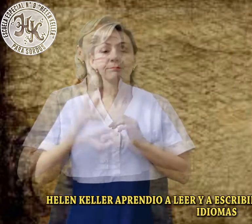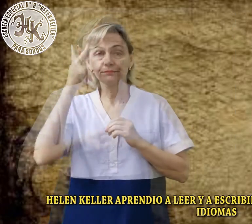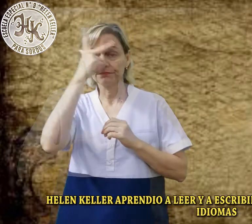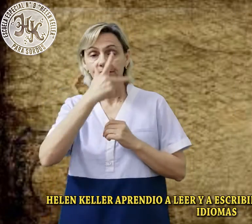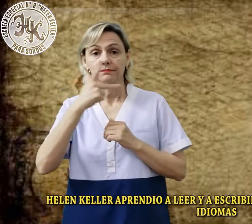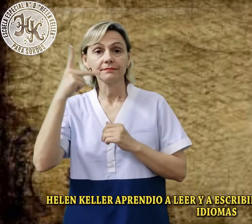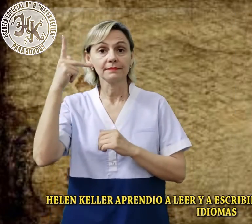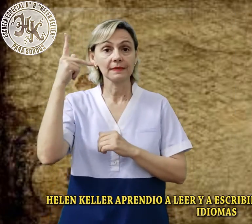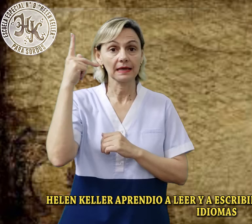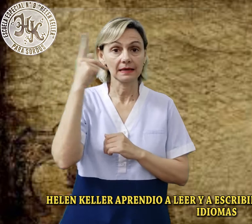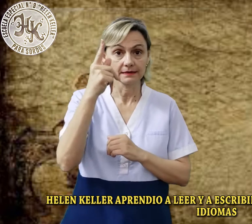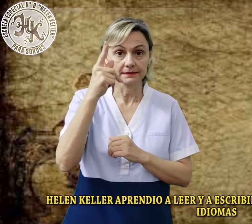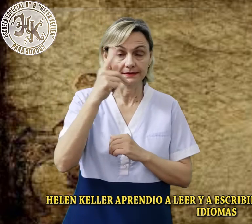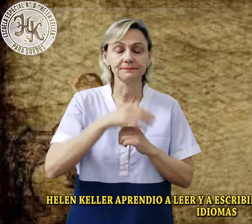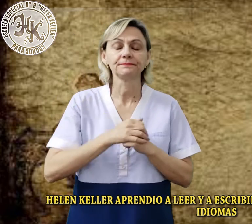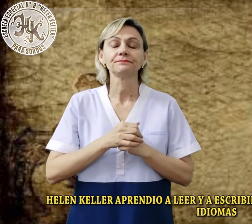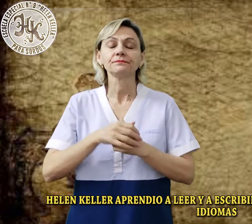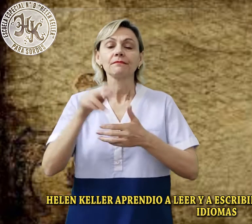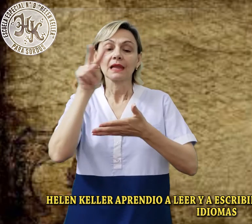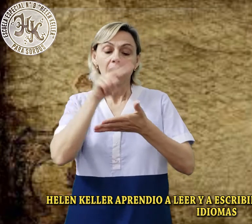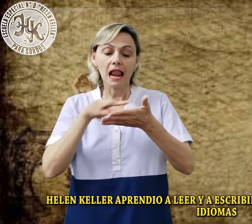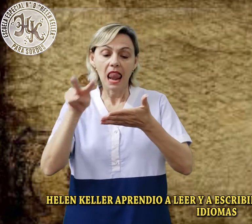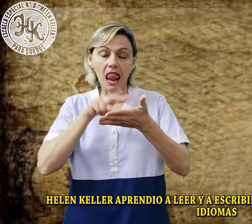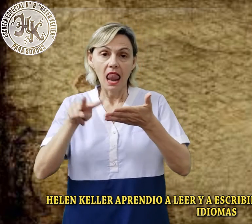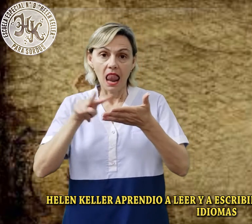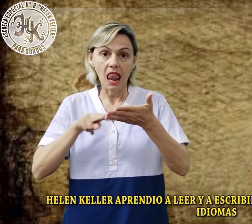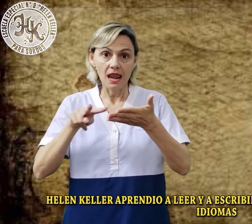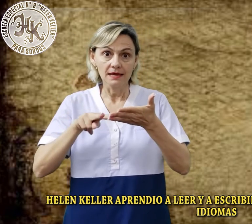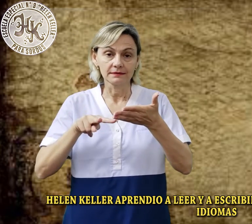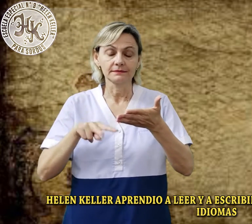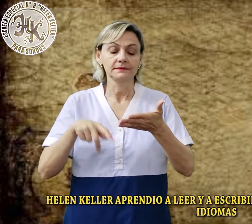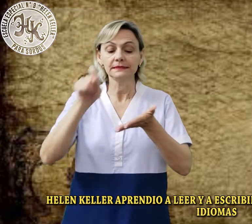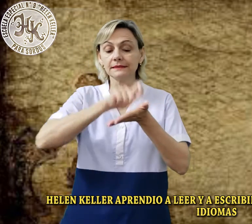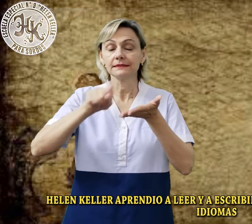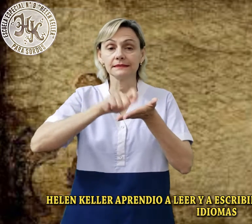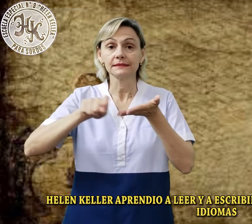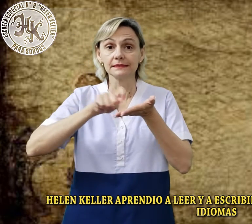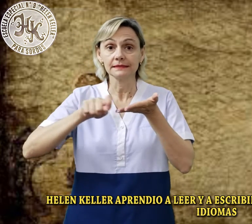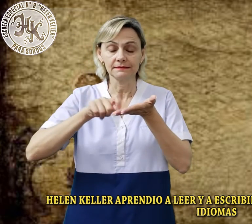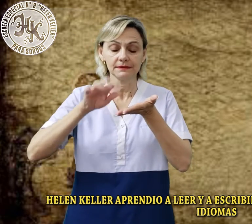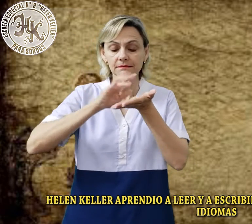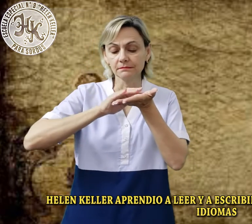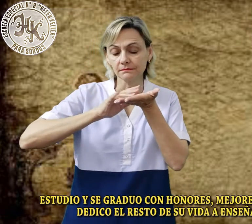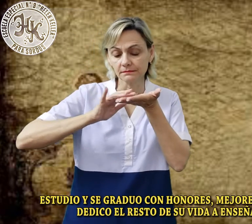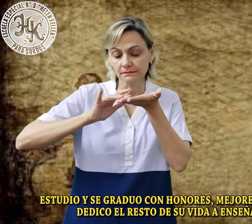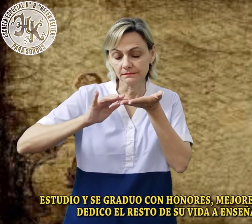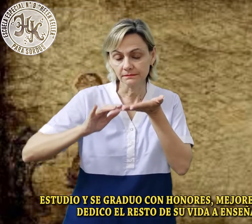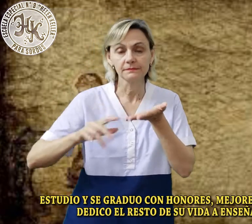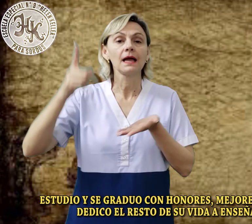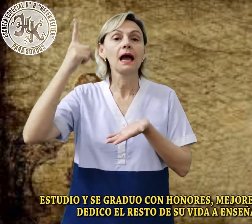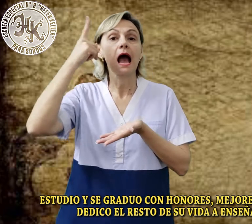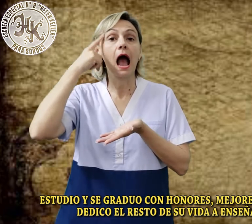Helen Keller aprendió a leer y a escribir en braille, en diferentes idiomas.